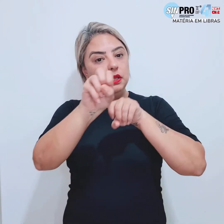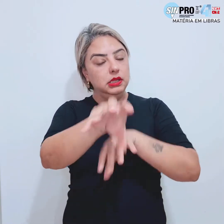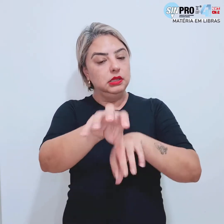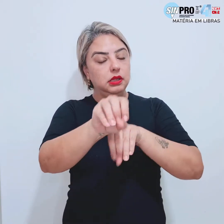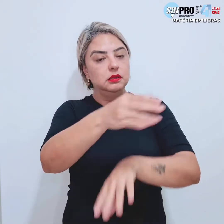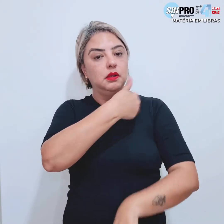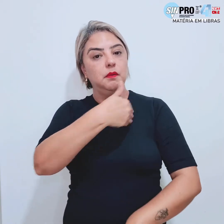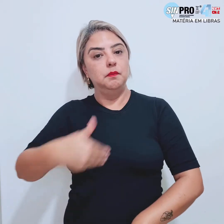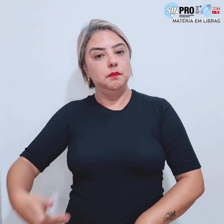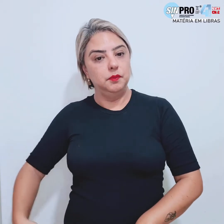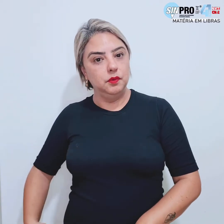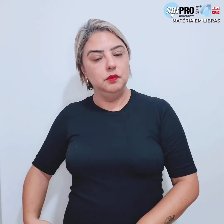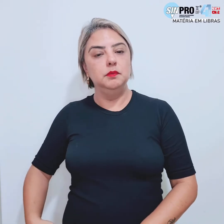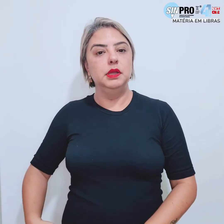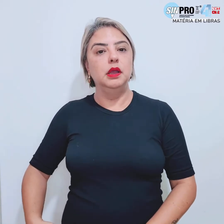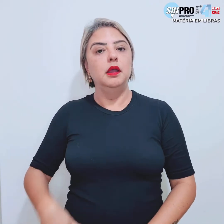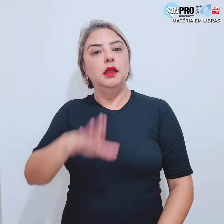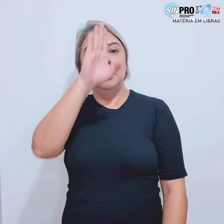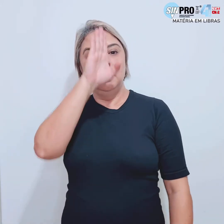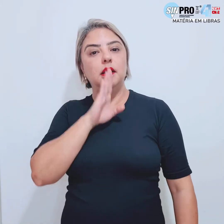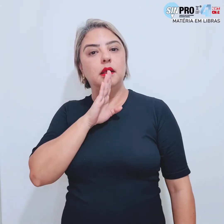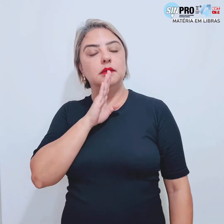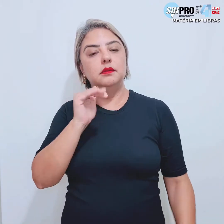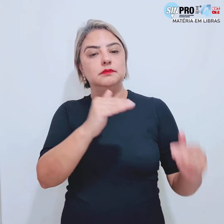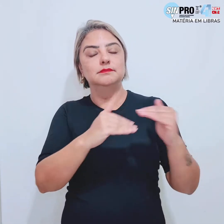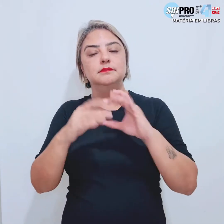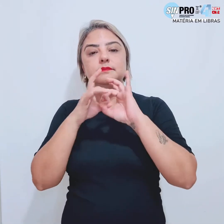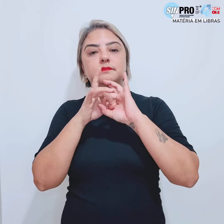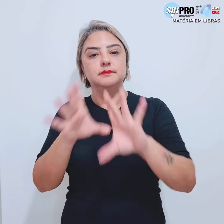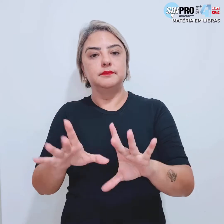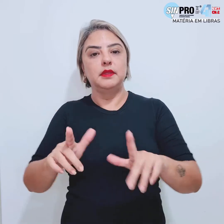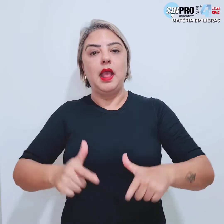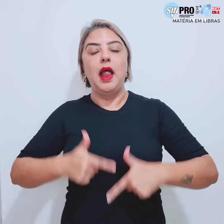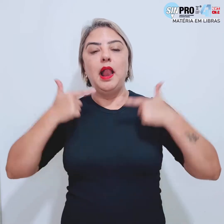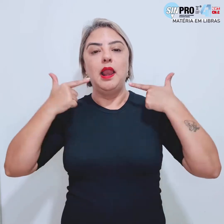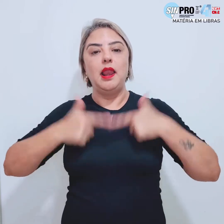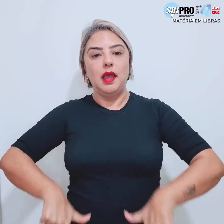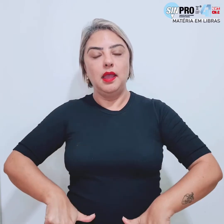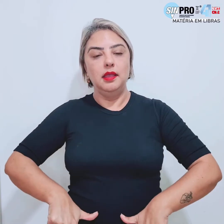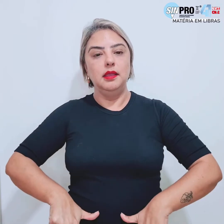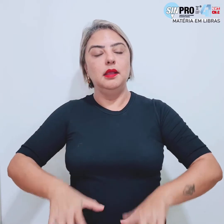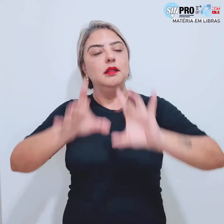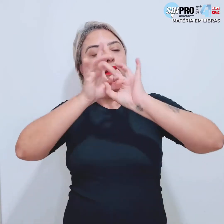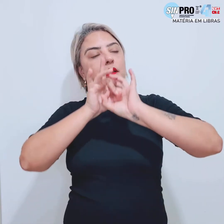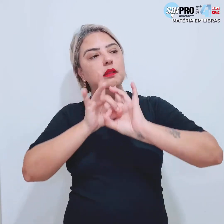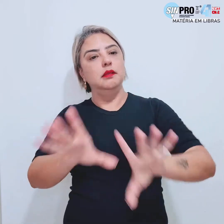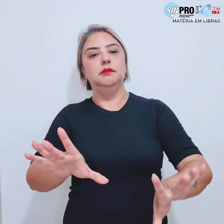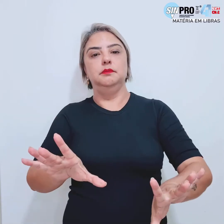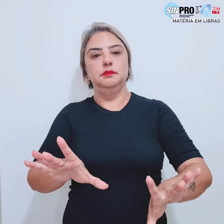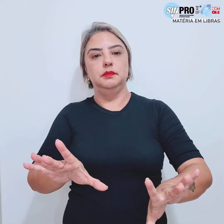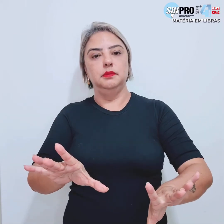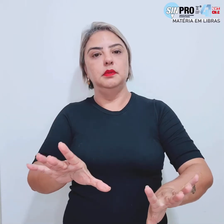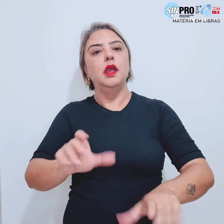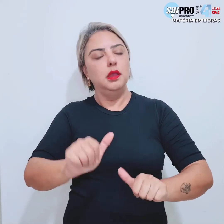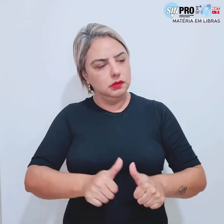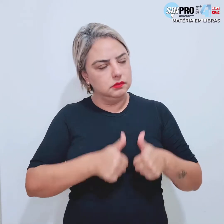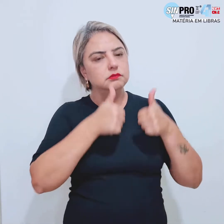educação pública, gratuita, democrática, laica, libertadora e de